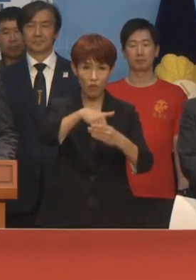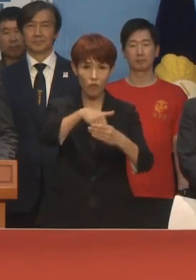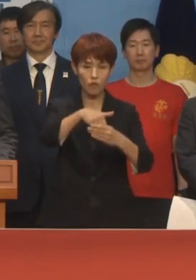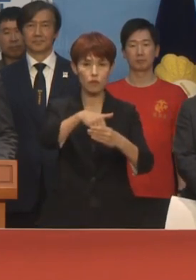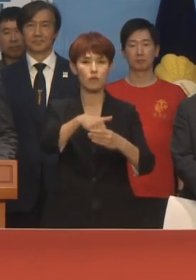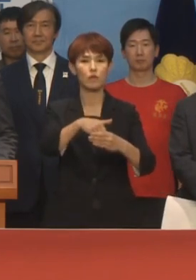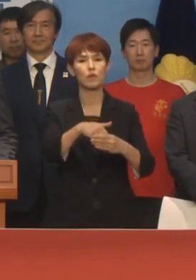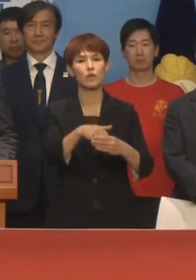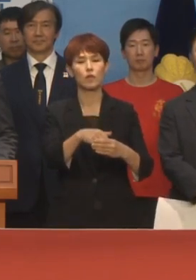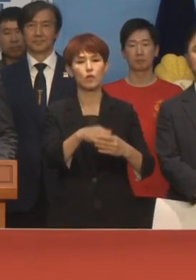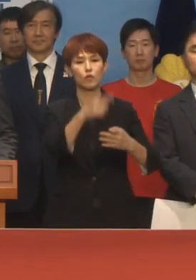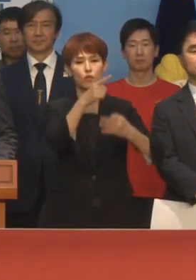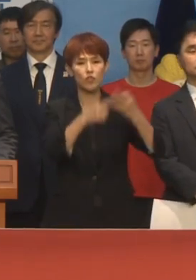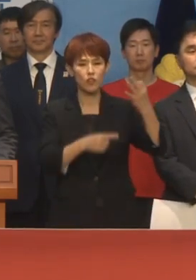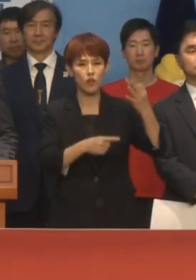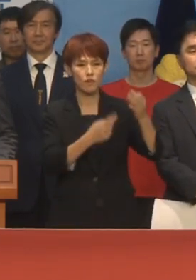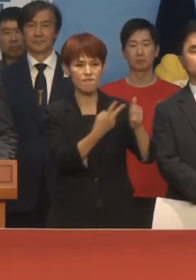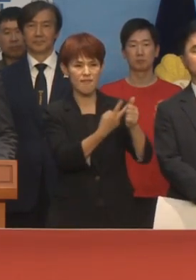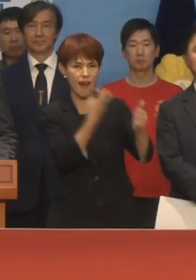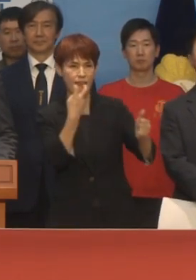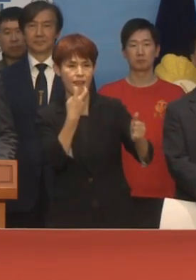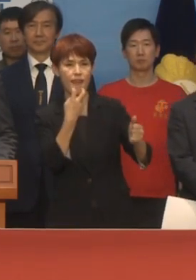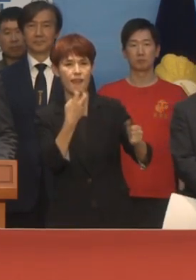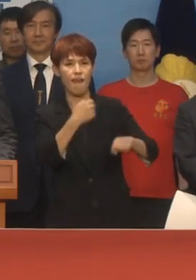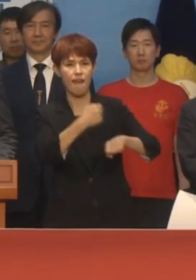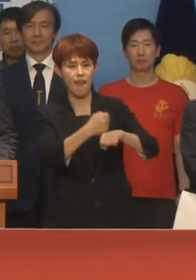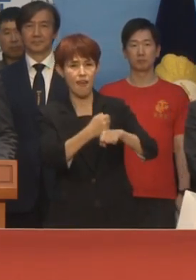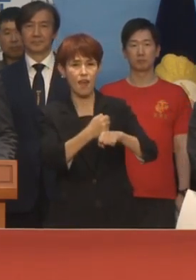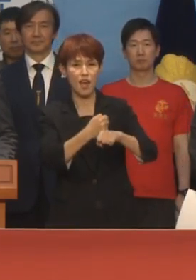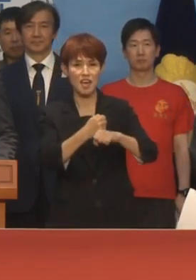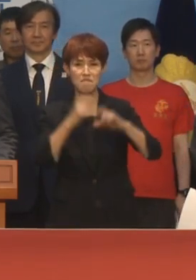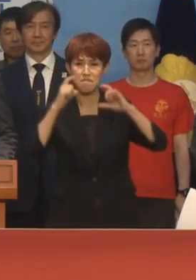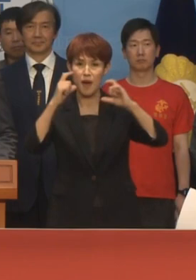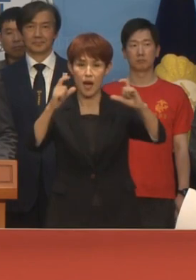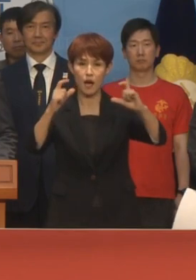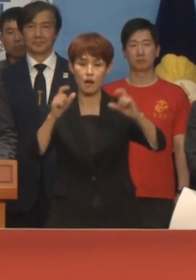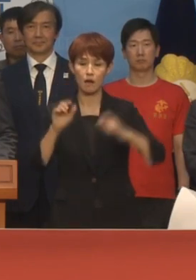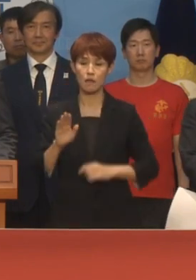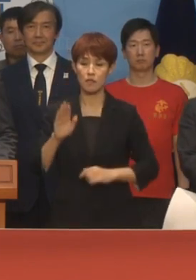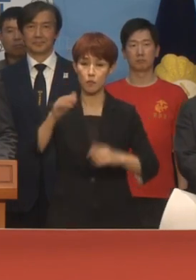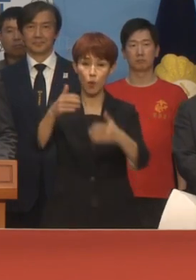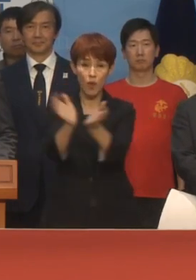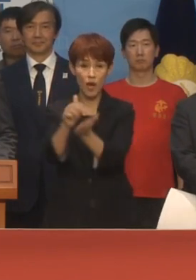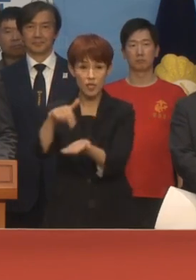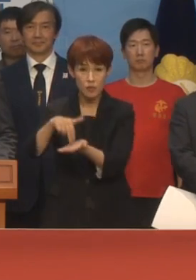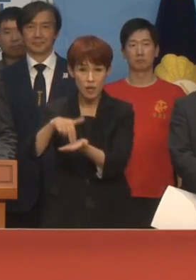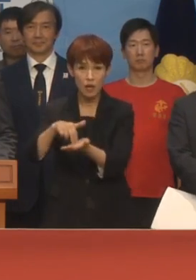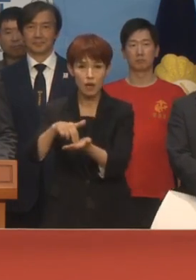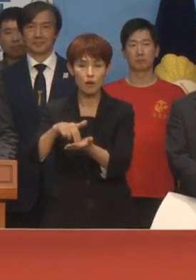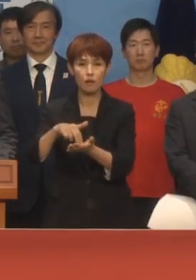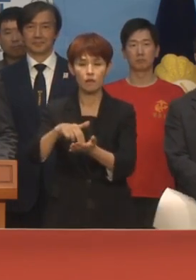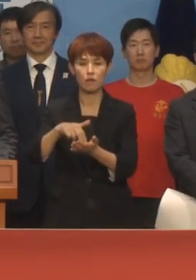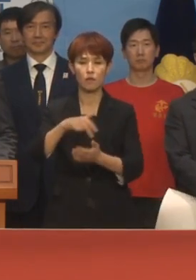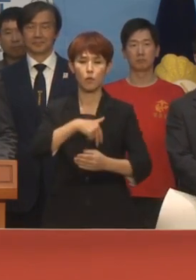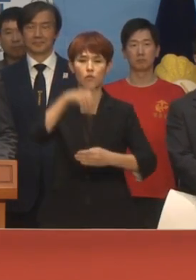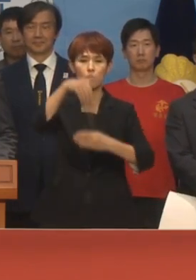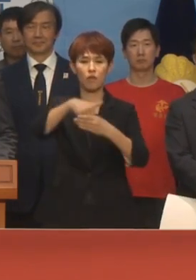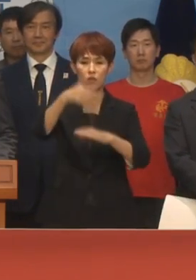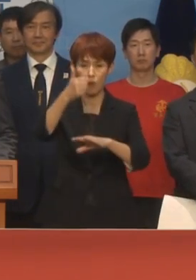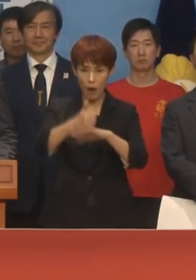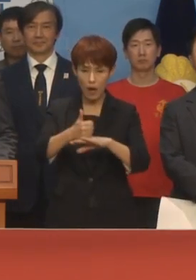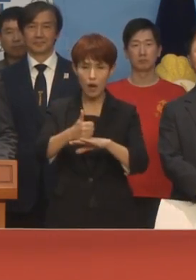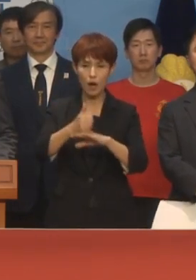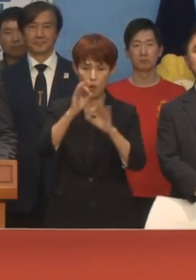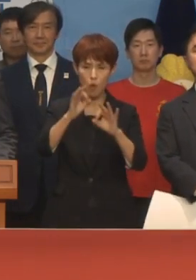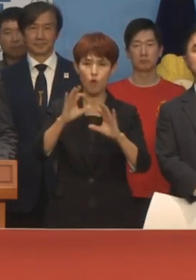탄핵 총선으로 만들겠다고 공언했던 진보당은 이번 총선 결과 이후에 역시 우리